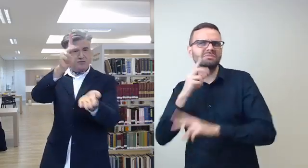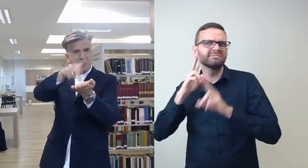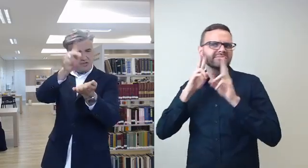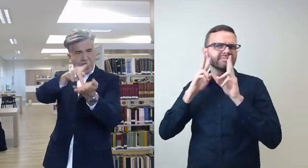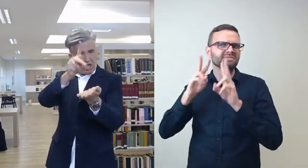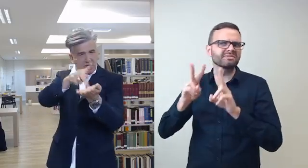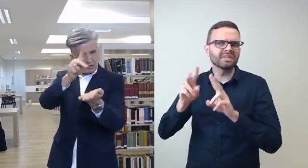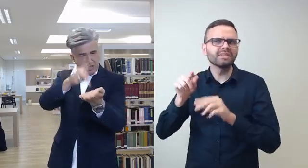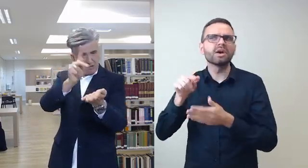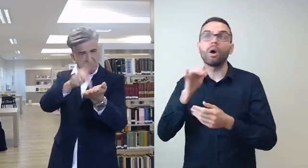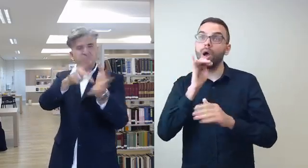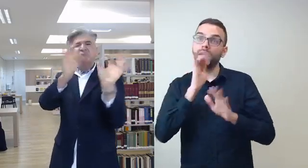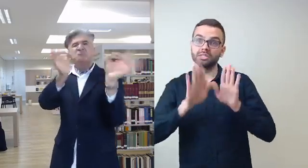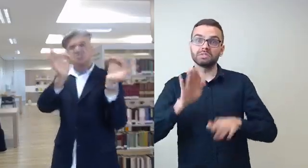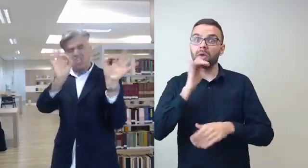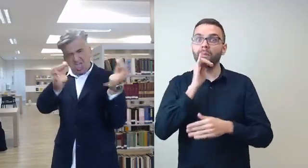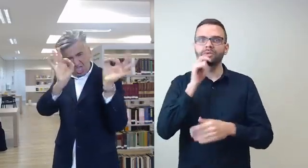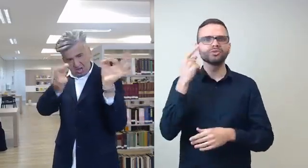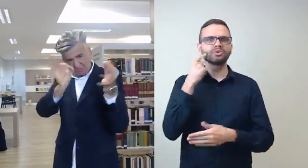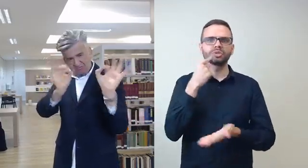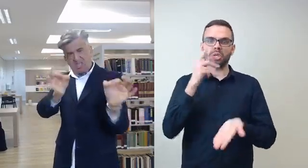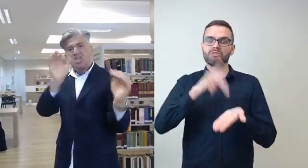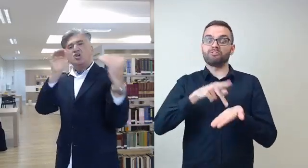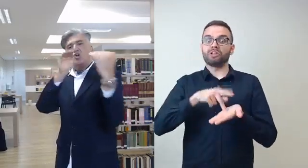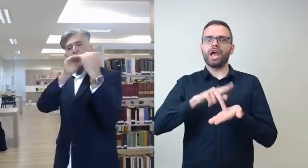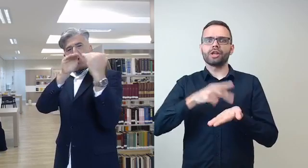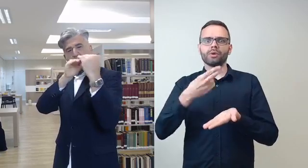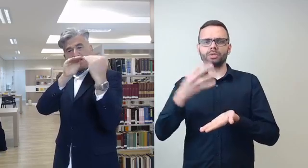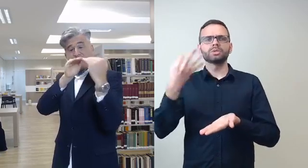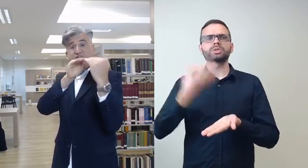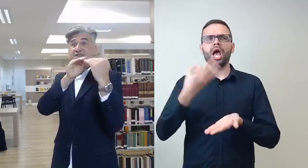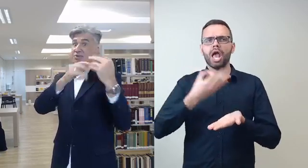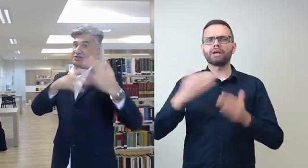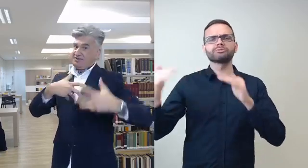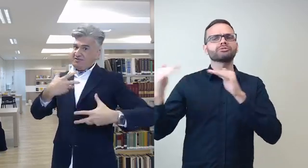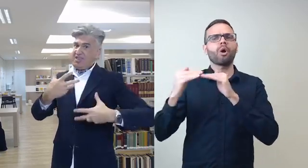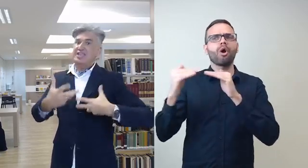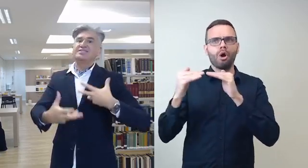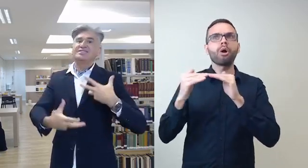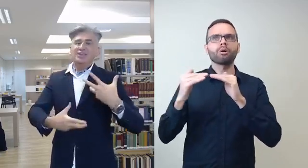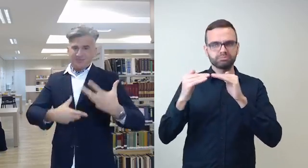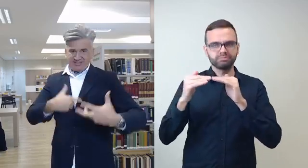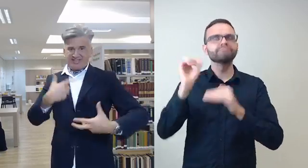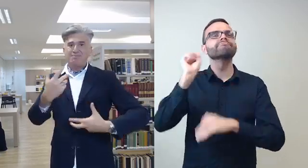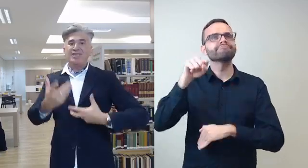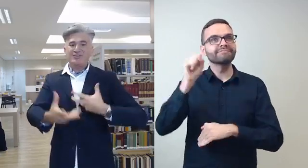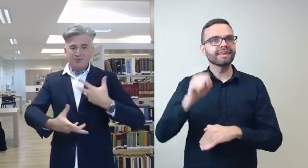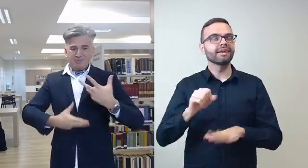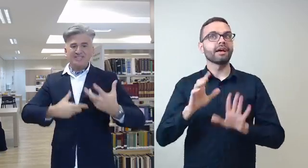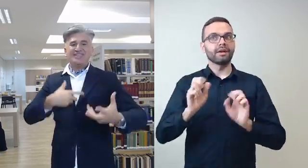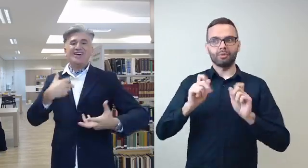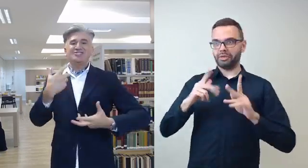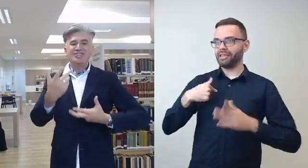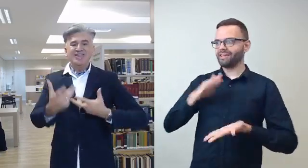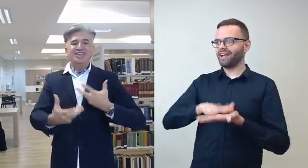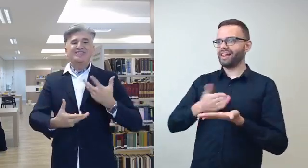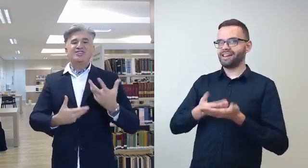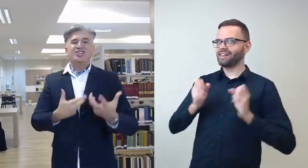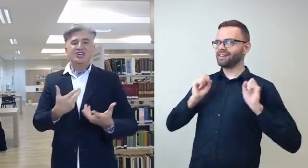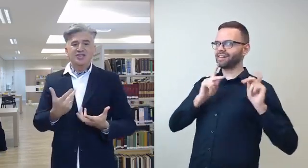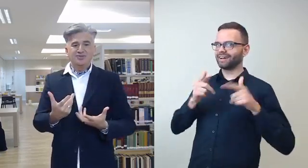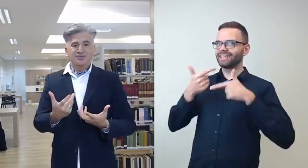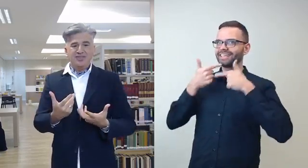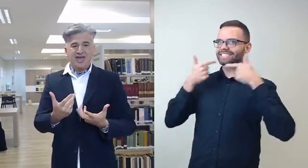fazendo verdade, né? Certo, né? Concorda. Aí você pode ficar feliz. Você sabe que a sua mensagem